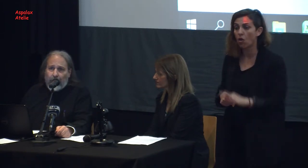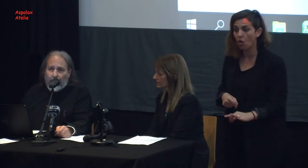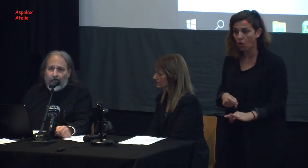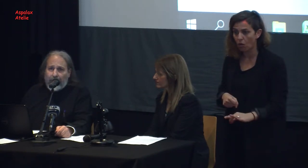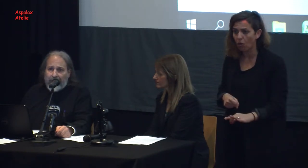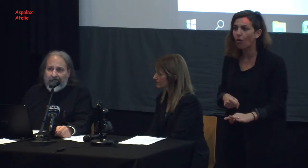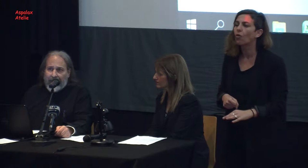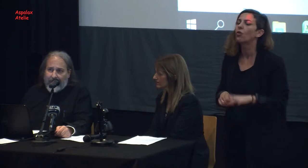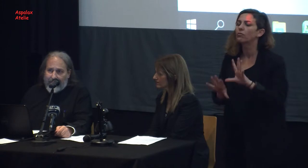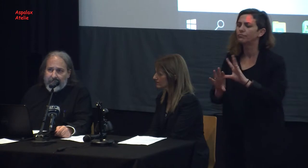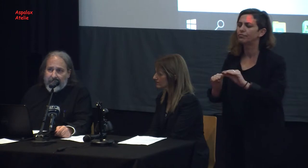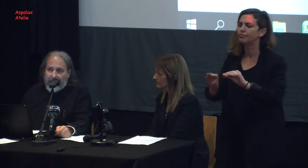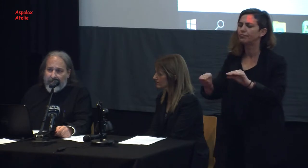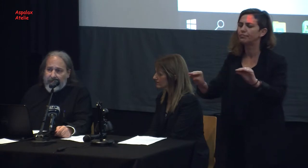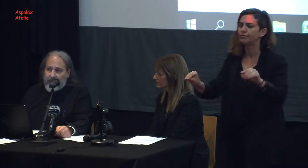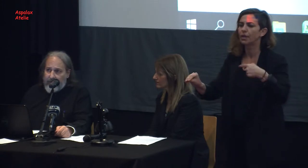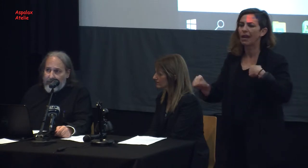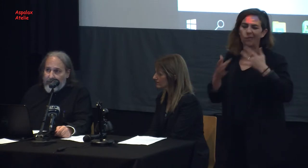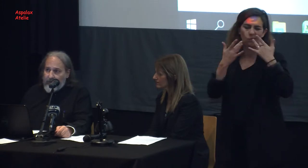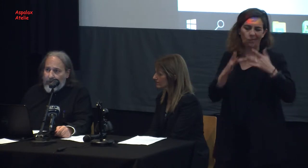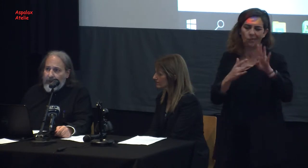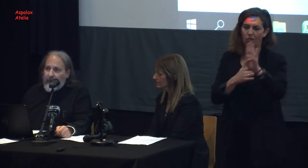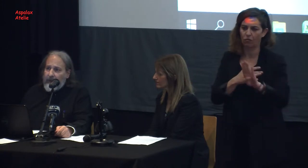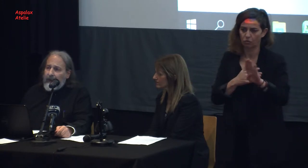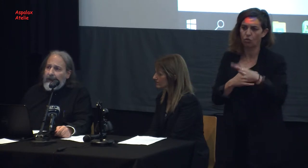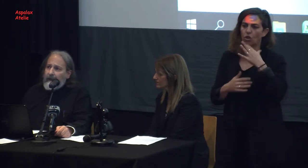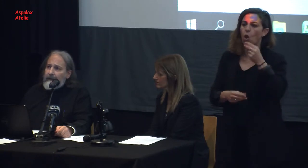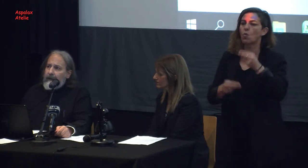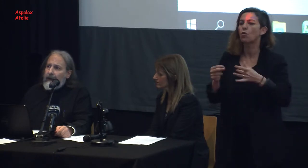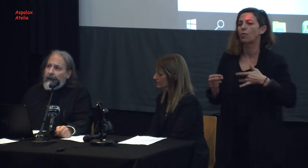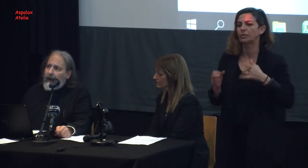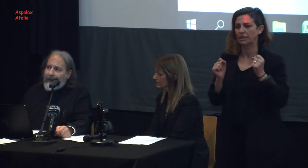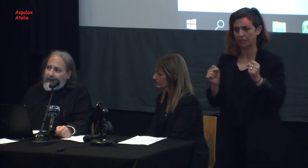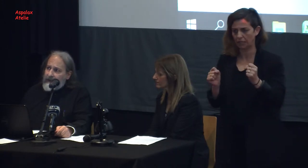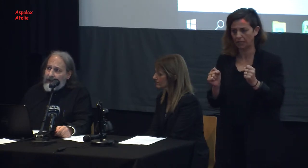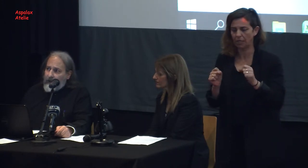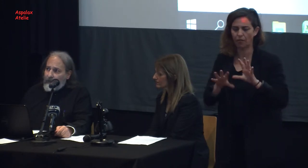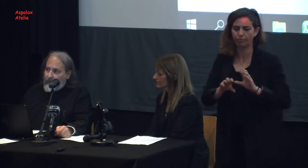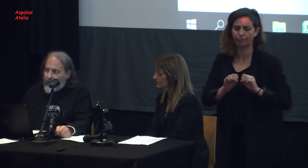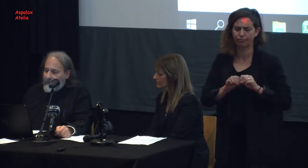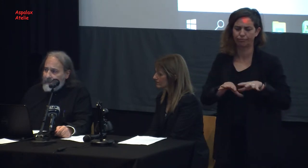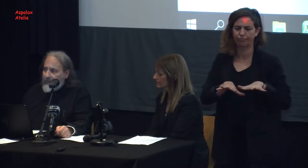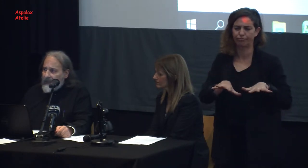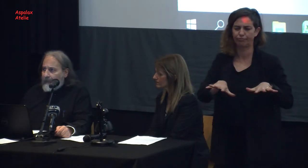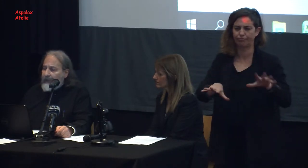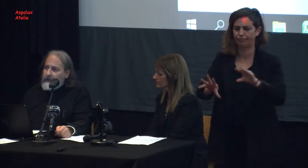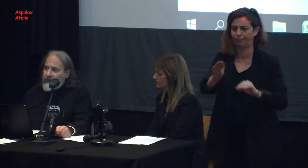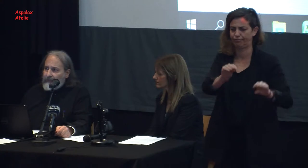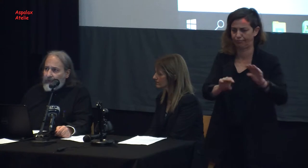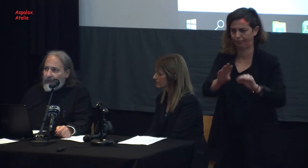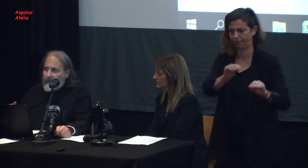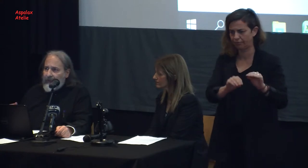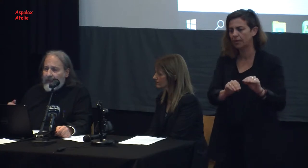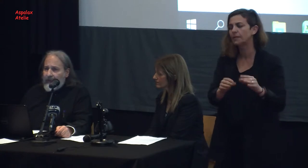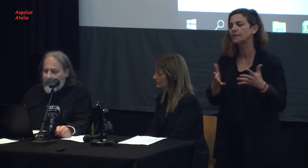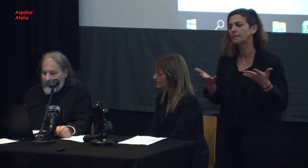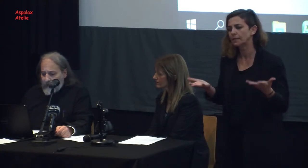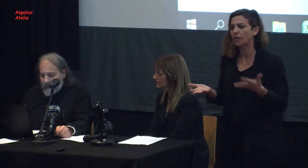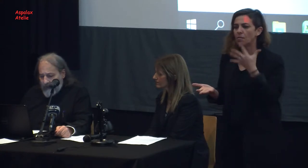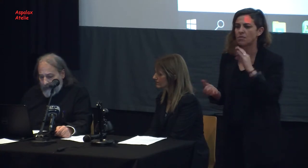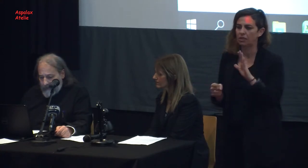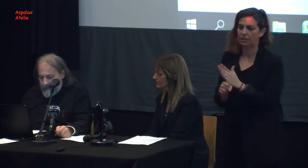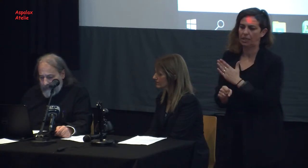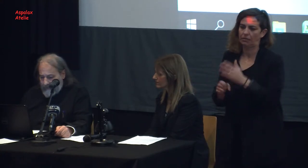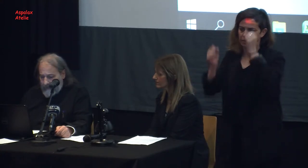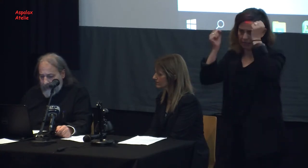αυτό τον λόγο εγκατάλειψα τη θέση στην Βοστόνη και άρχισε να κυκλοφορεί. Θα μιλήσω για αυτό το θέμα